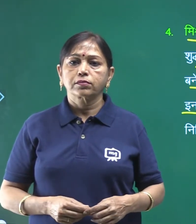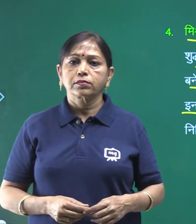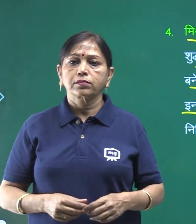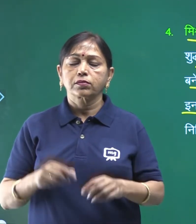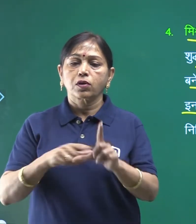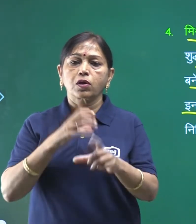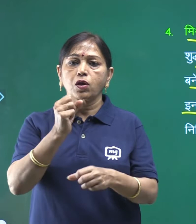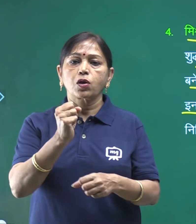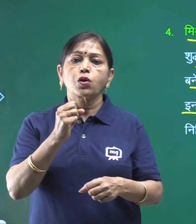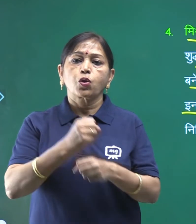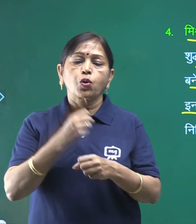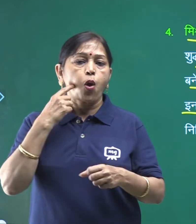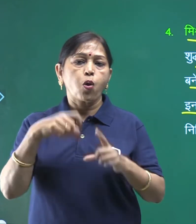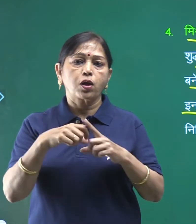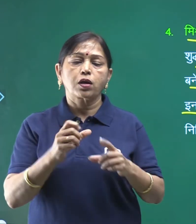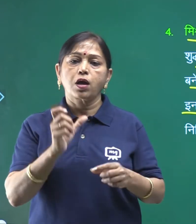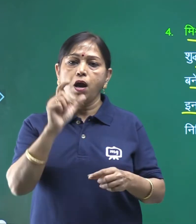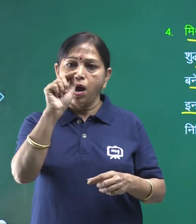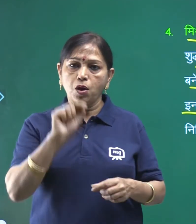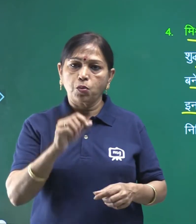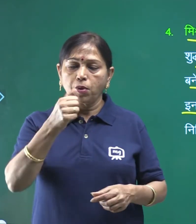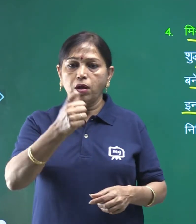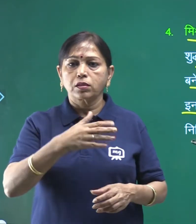यौगिकों का अनुपात